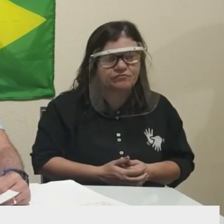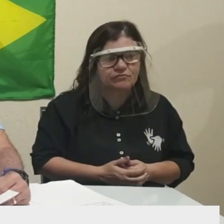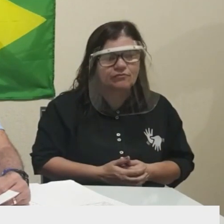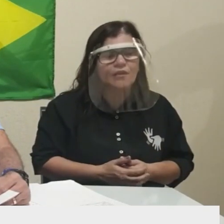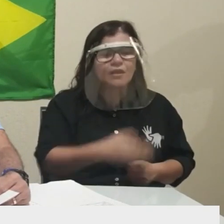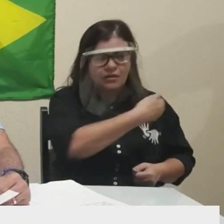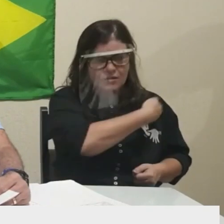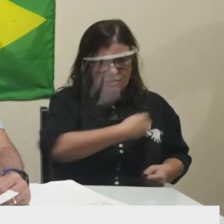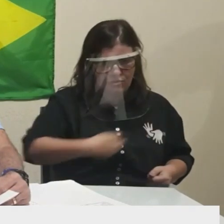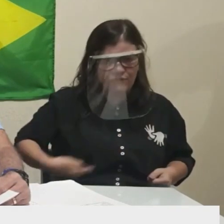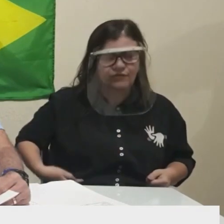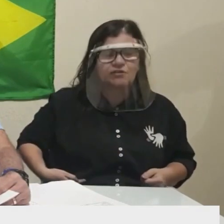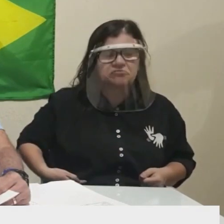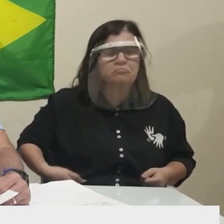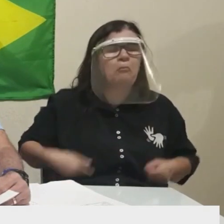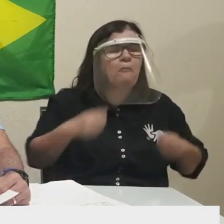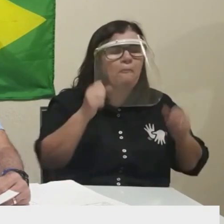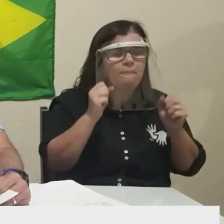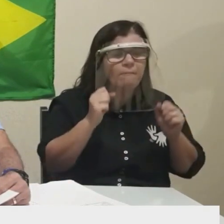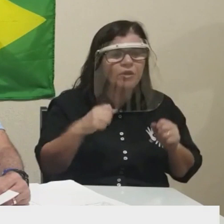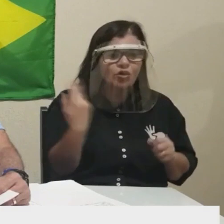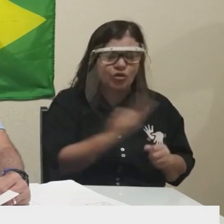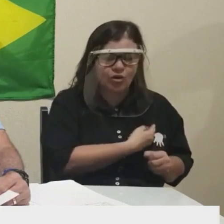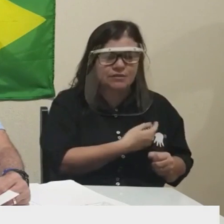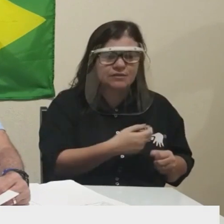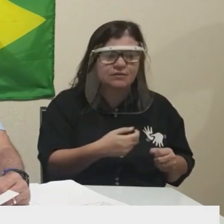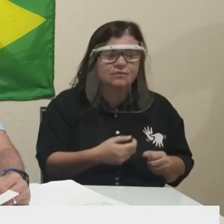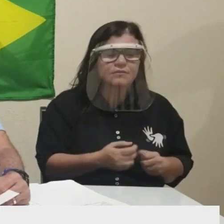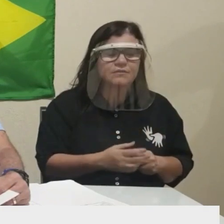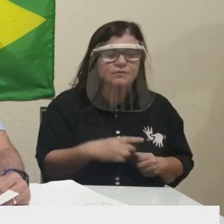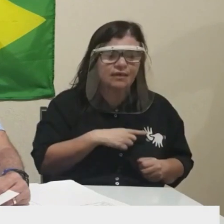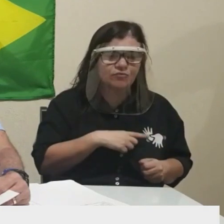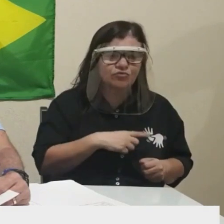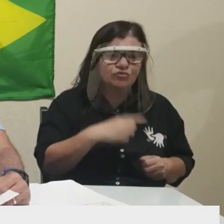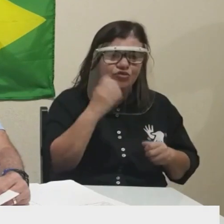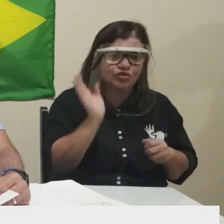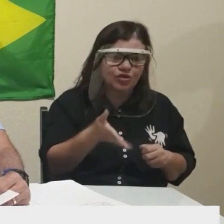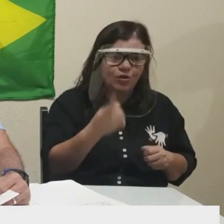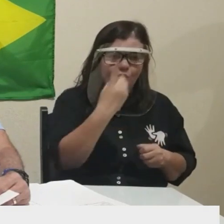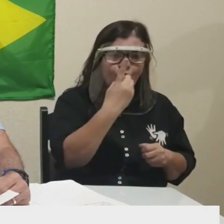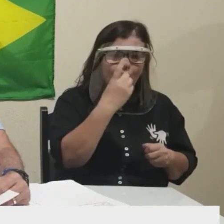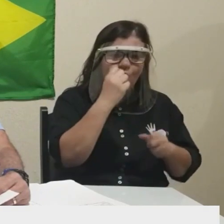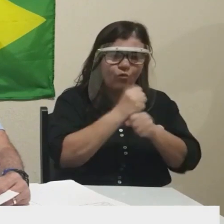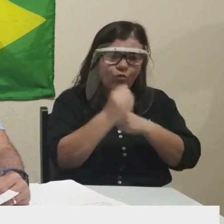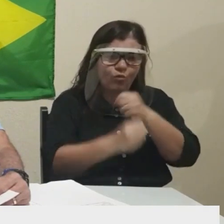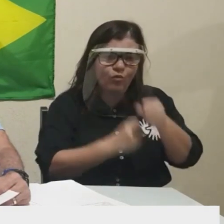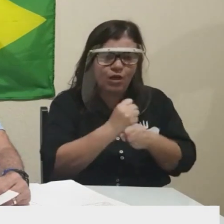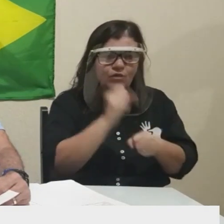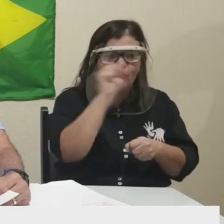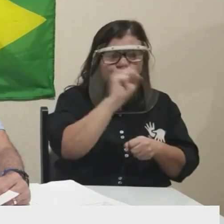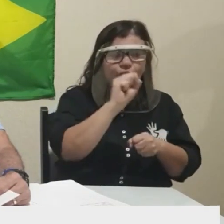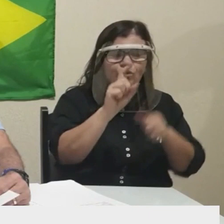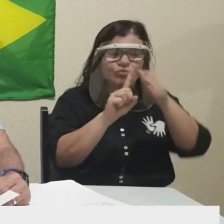governo, digam o que quiserem, nós estamos com 1 ano e 8 meses de governo, não temos um caso de